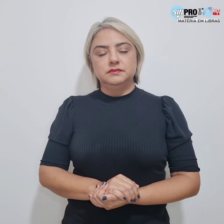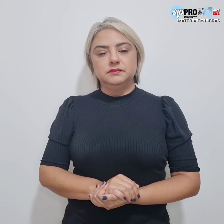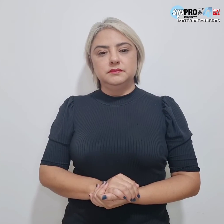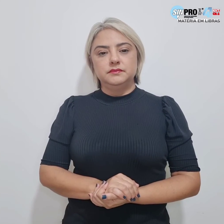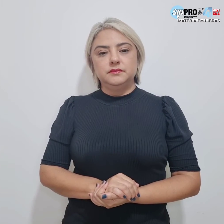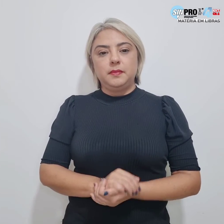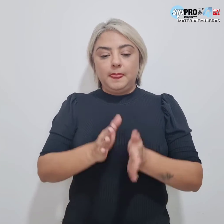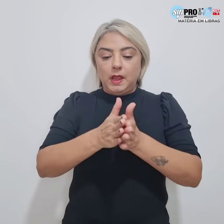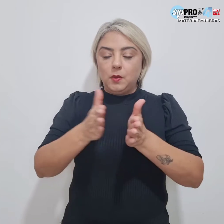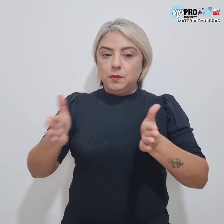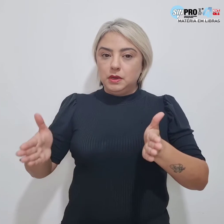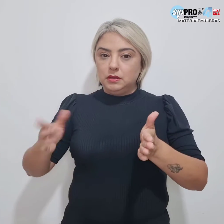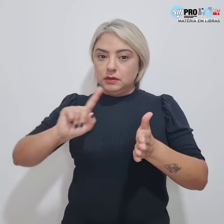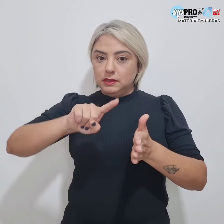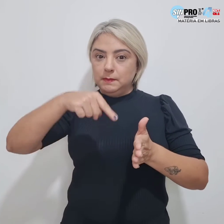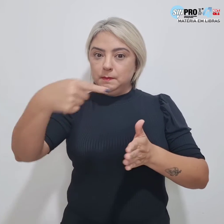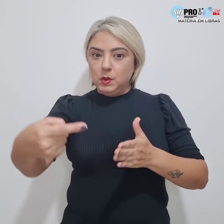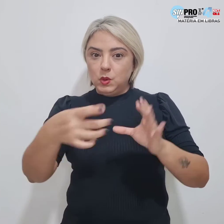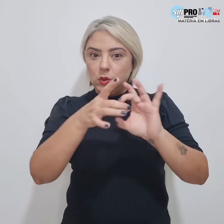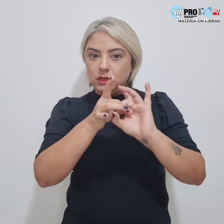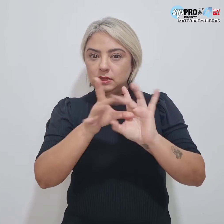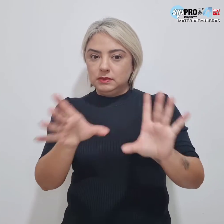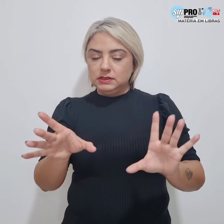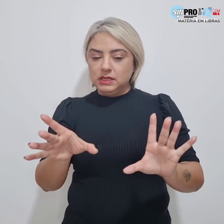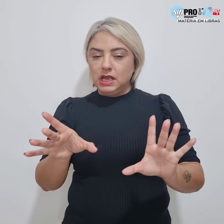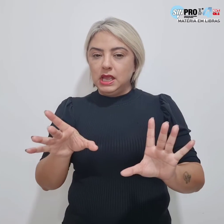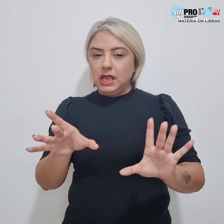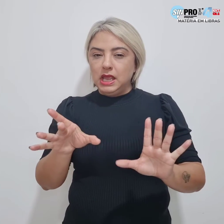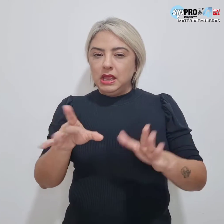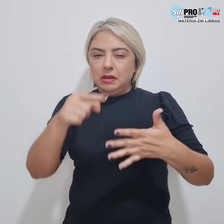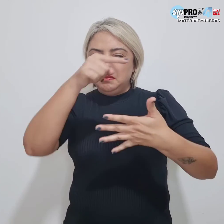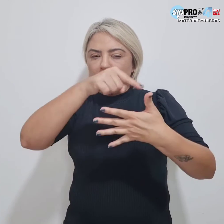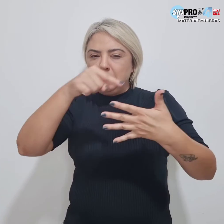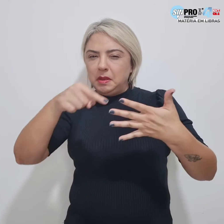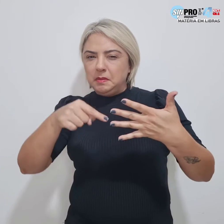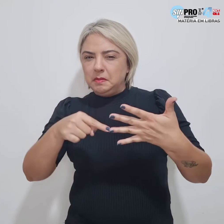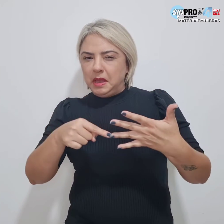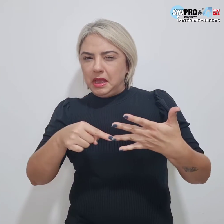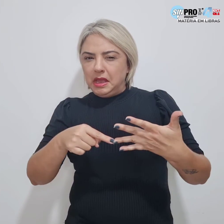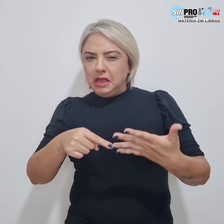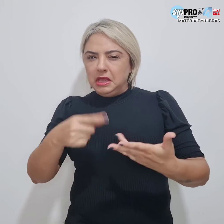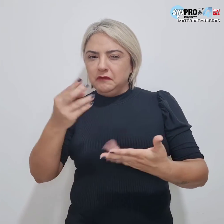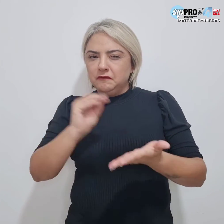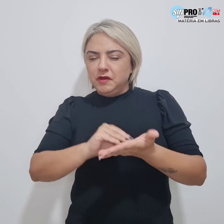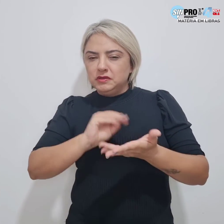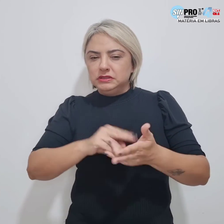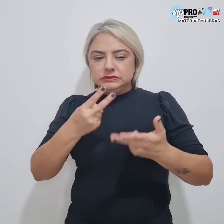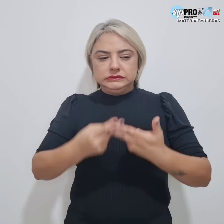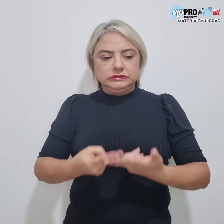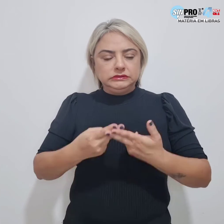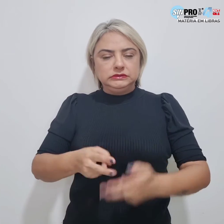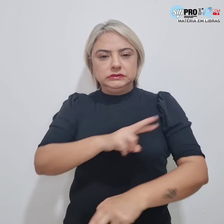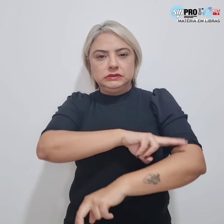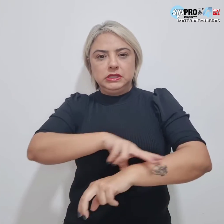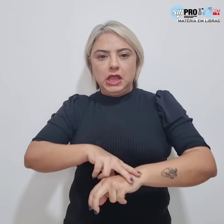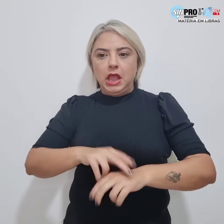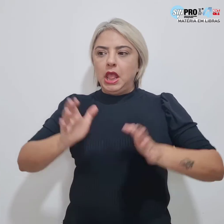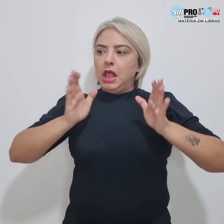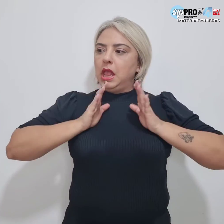O período pós-abolição é marcado por uma série de intolerância racial adotada pela elite com ações